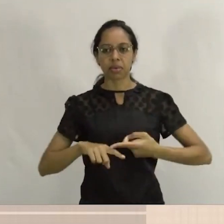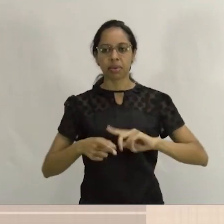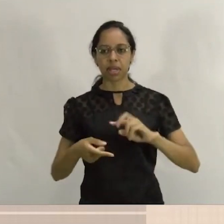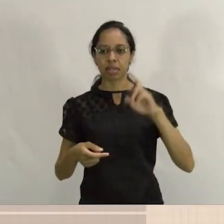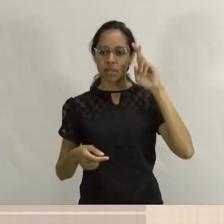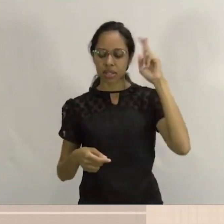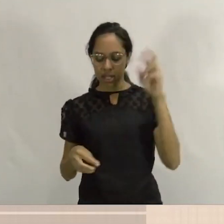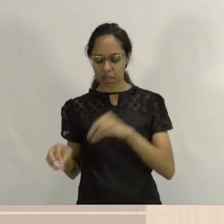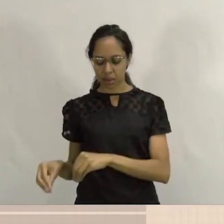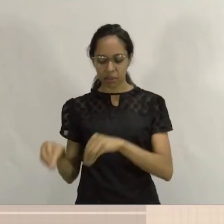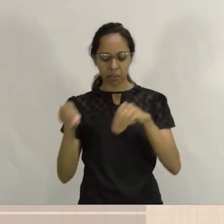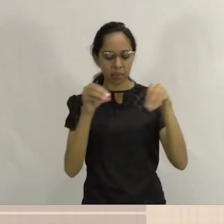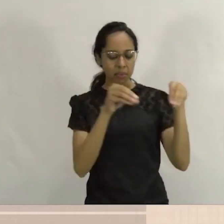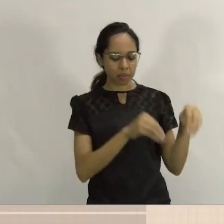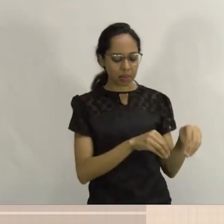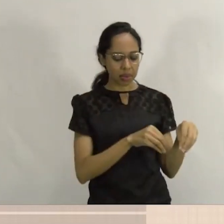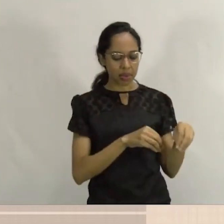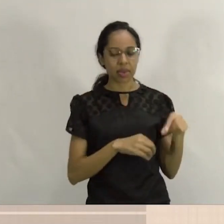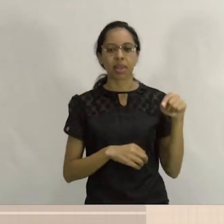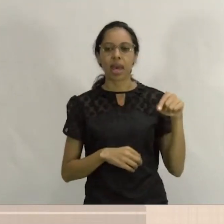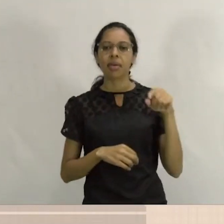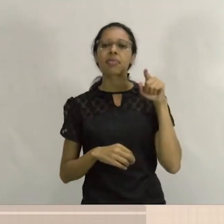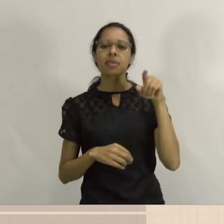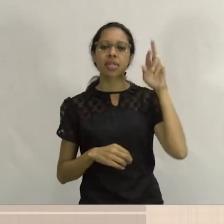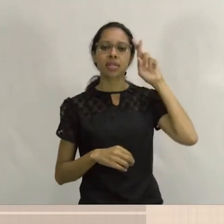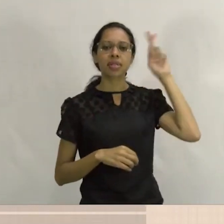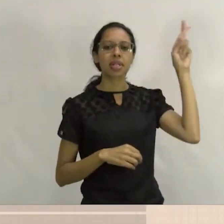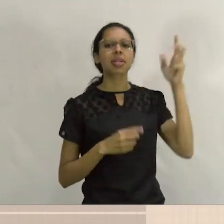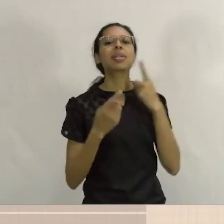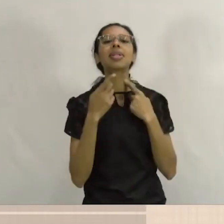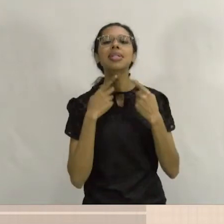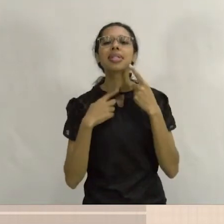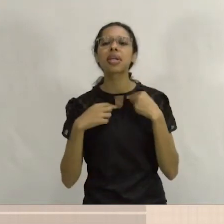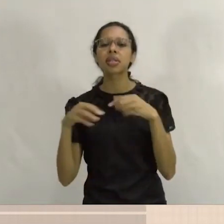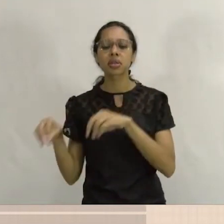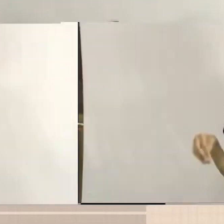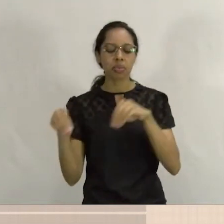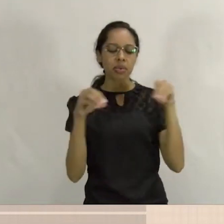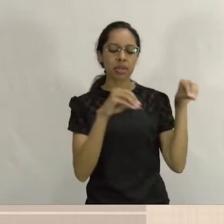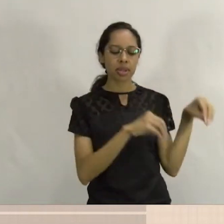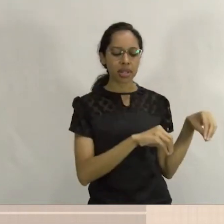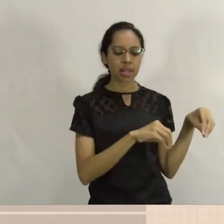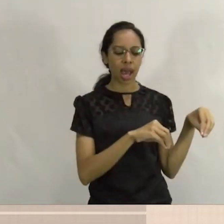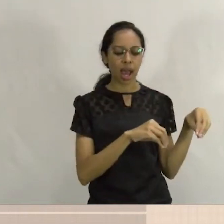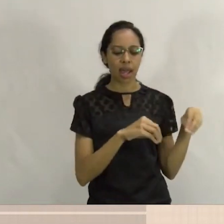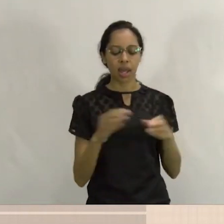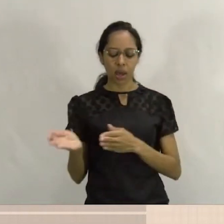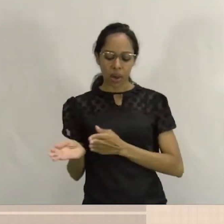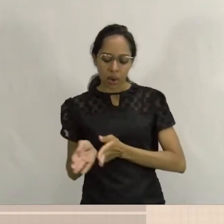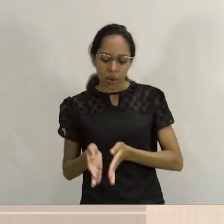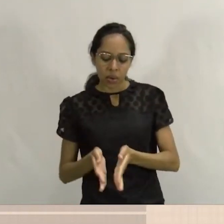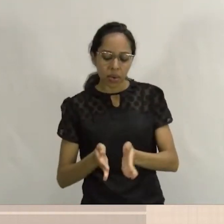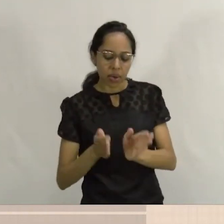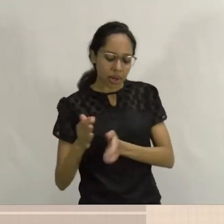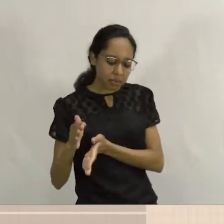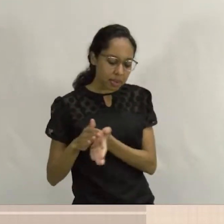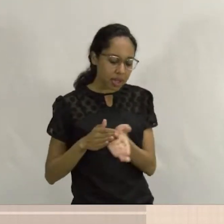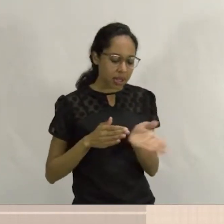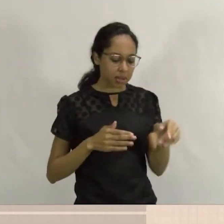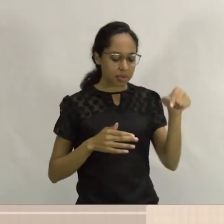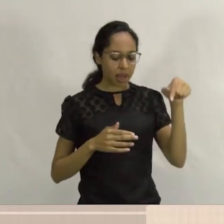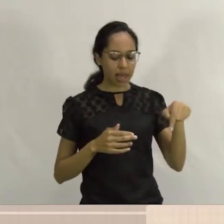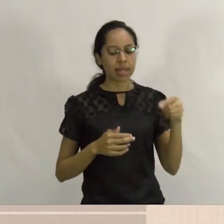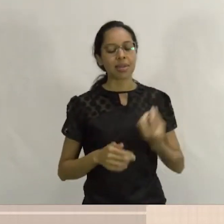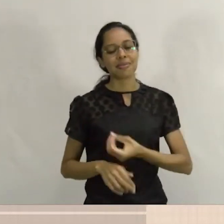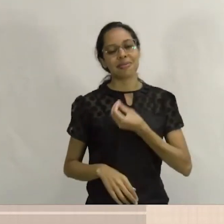quer transportar você com um caminho de mudança. Deus quer levar você da morte